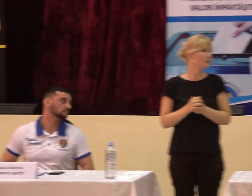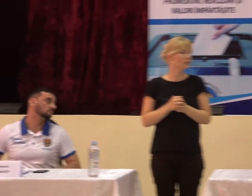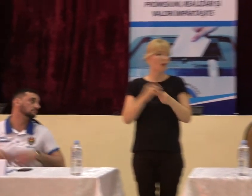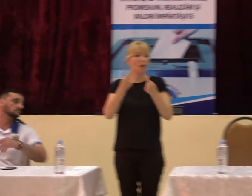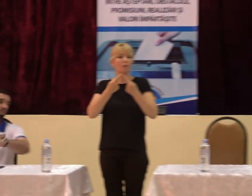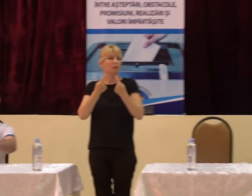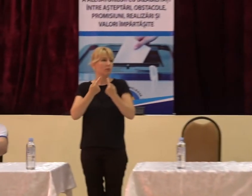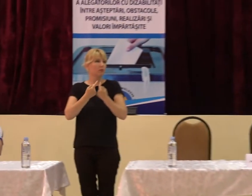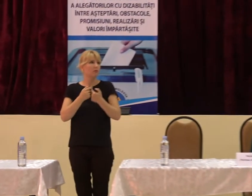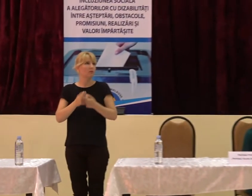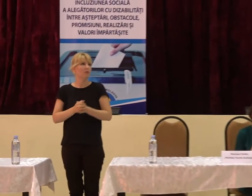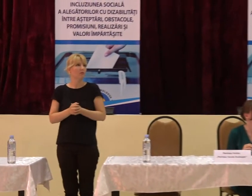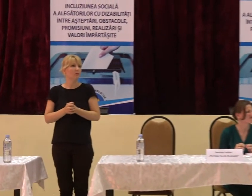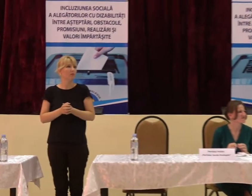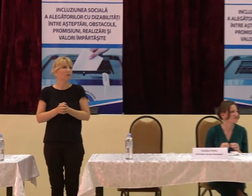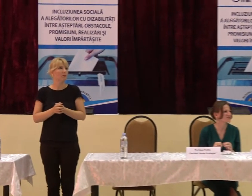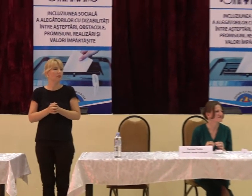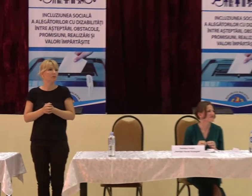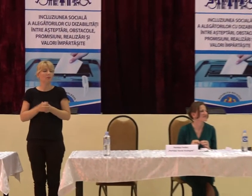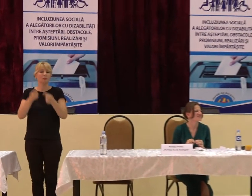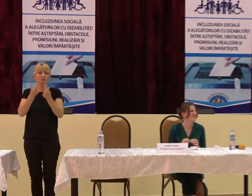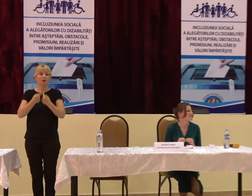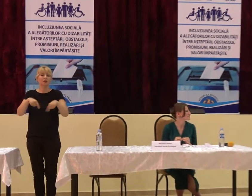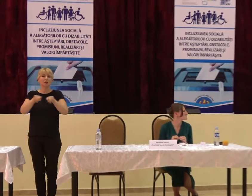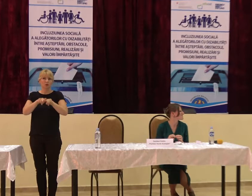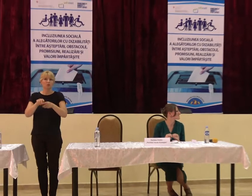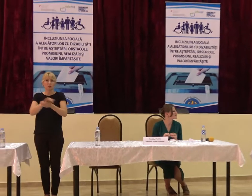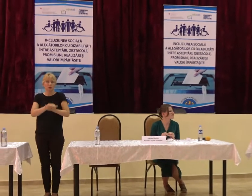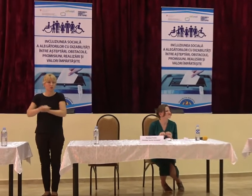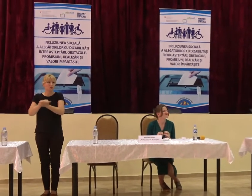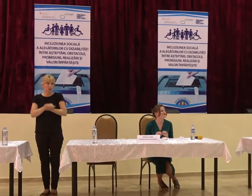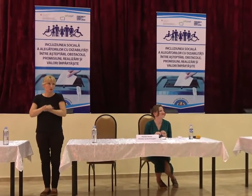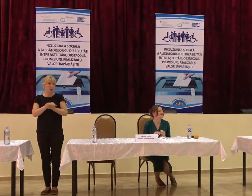Partidul Unității Naționale. Doar o clipă, o să setăm.